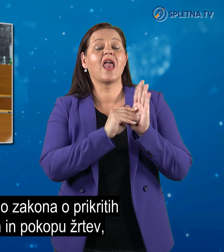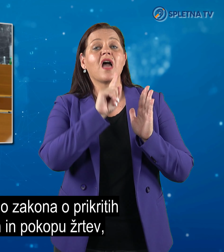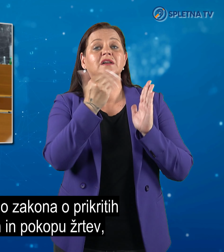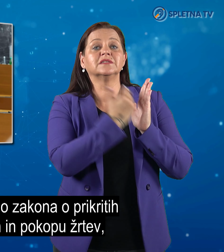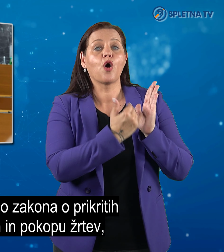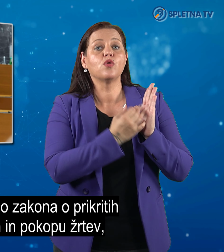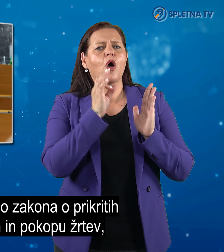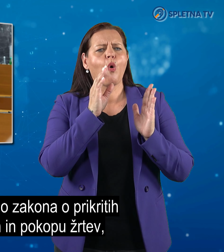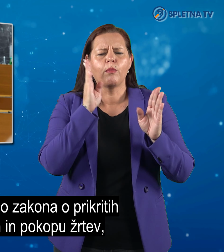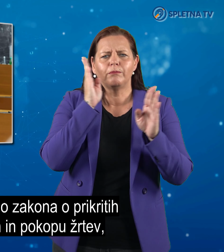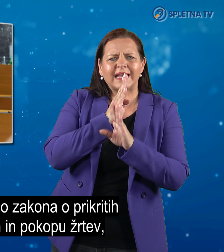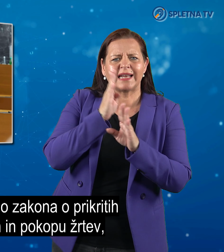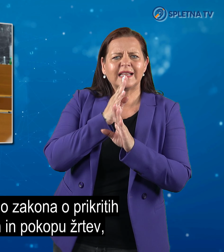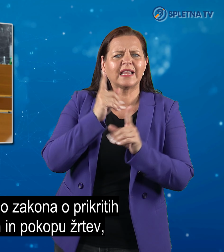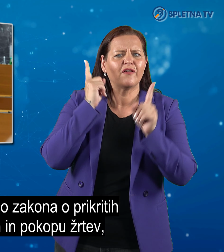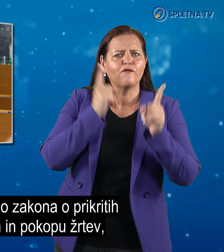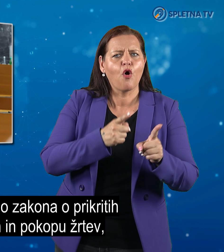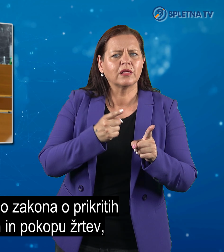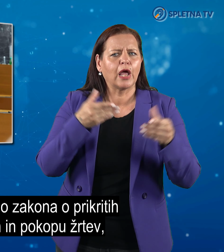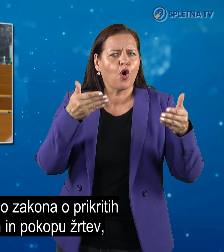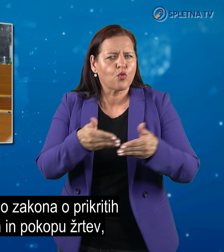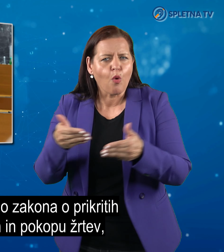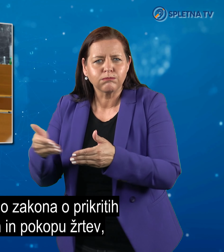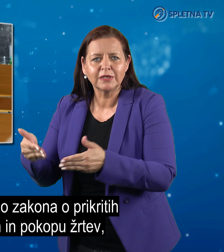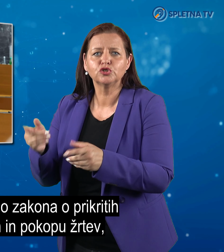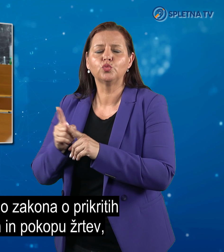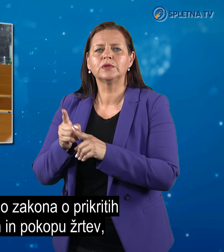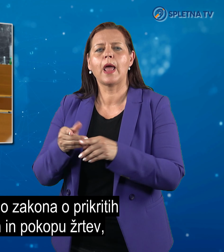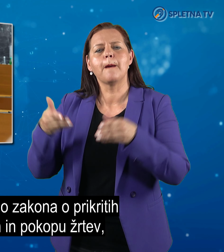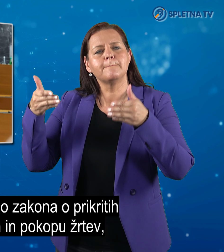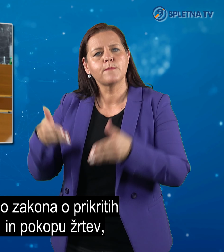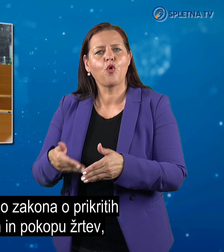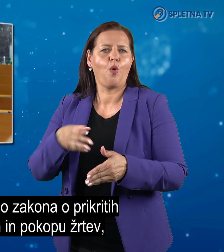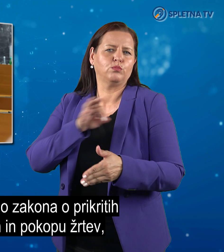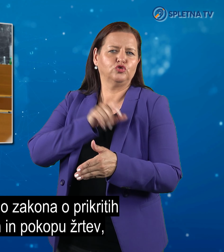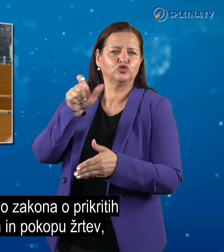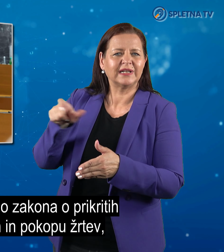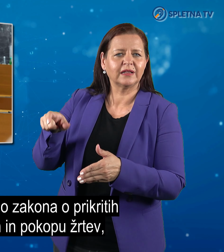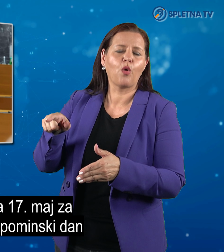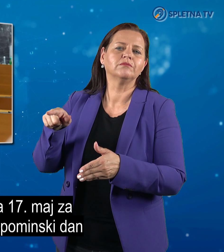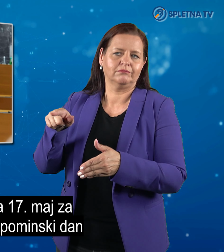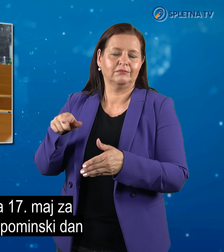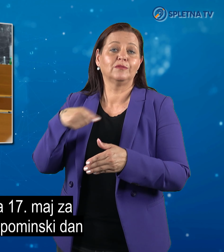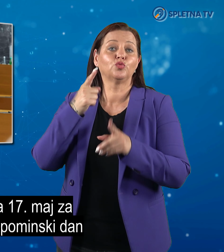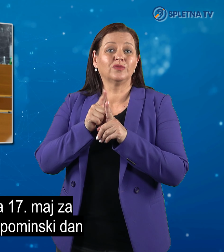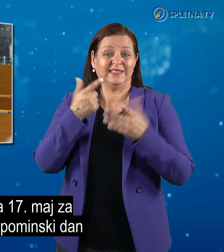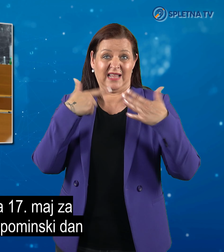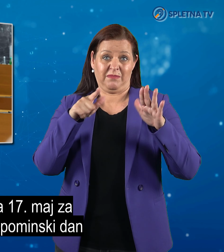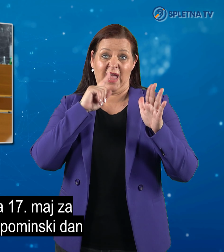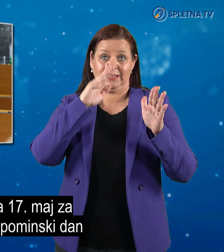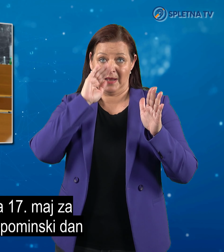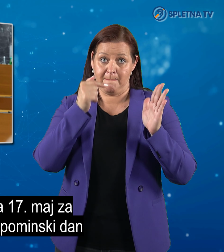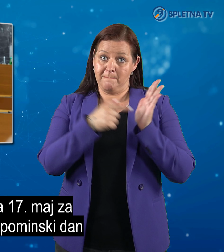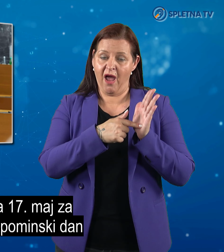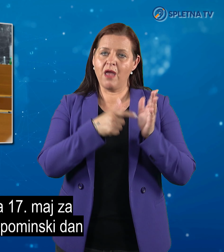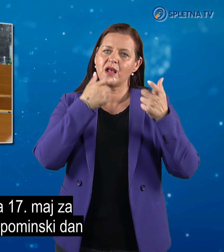vojnih grobiščih in pokopu žrtev, ki razglaša 17. maj za nacionalni spominski dan na žrtve